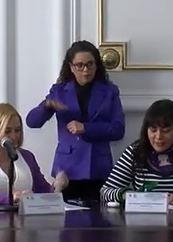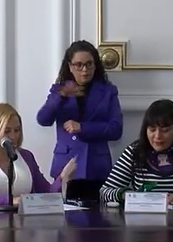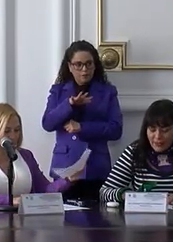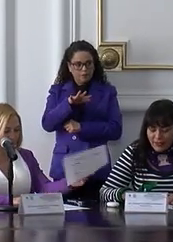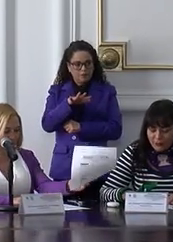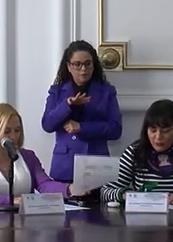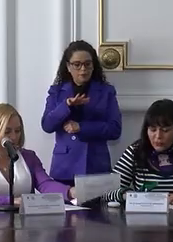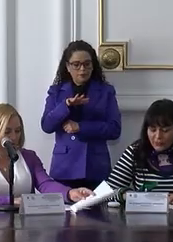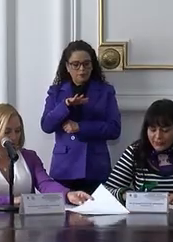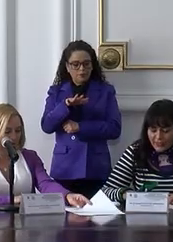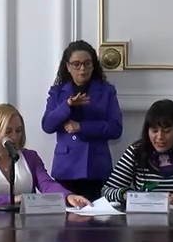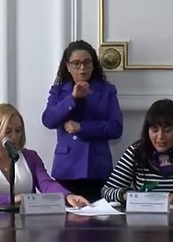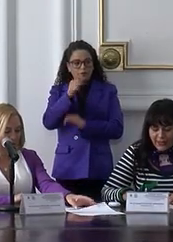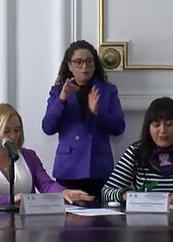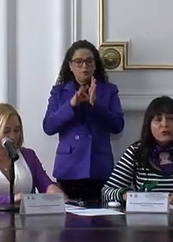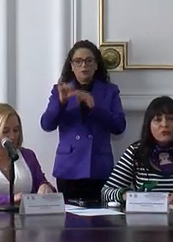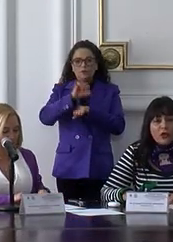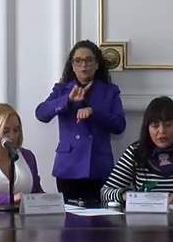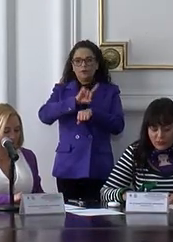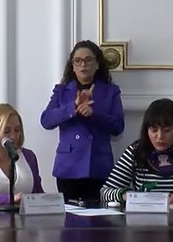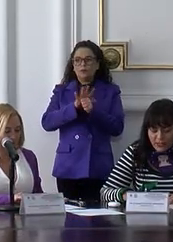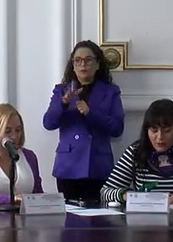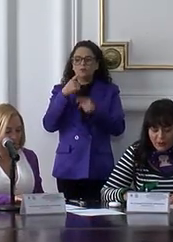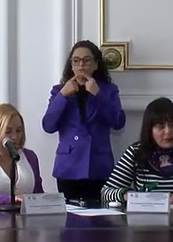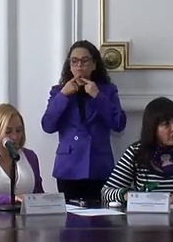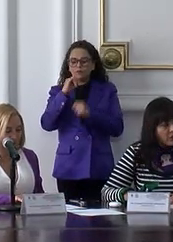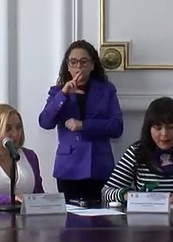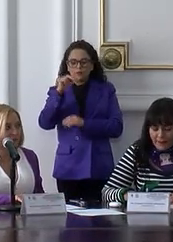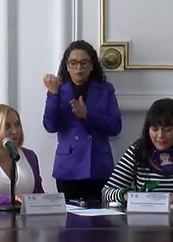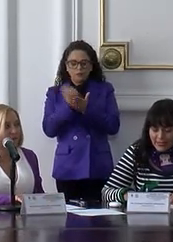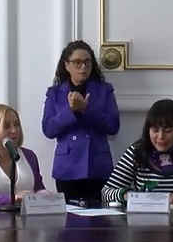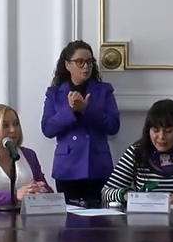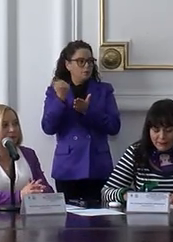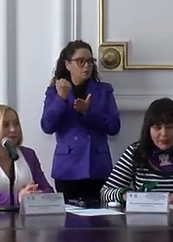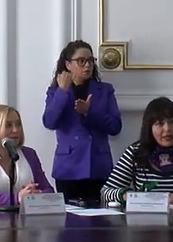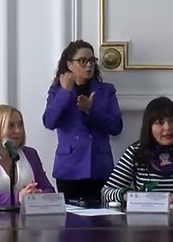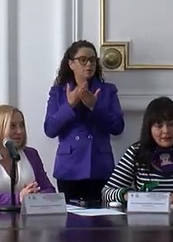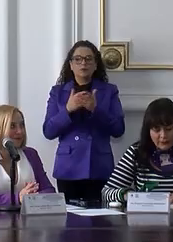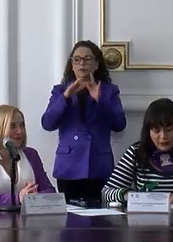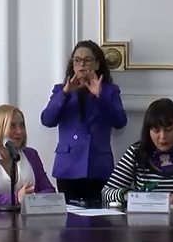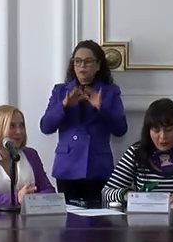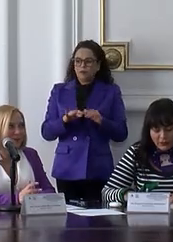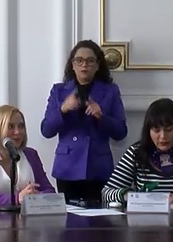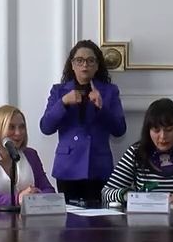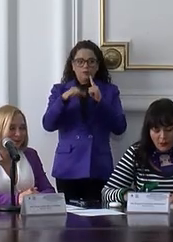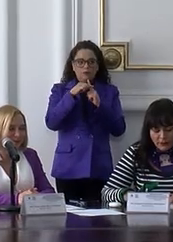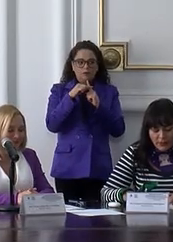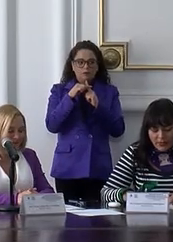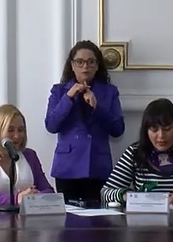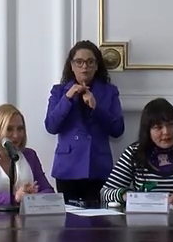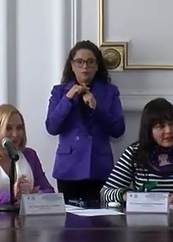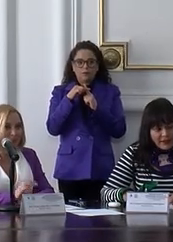el siguiente punto del orden del día es la discusión y, en su caso, aprobación del dictamen en sentido